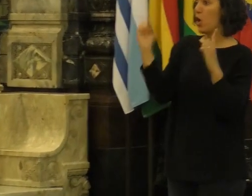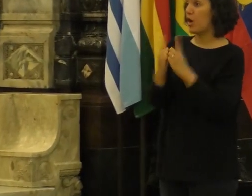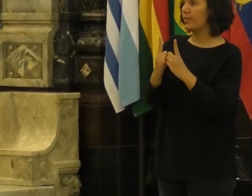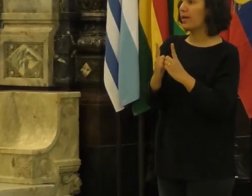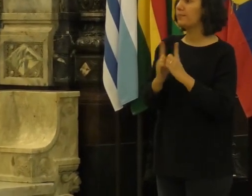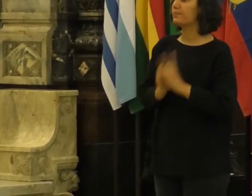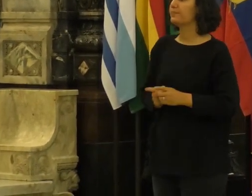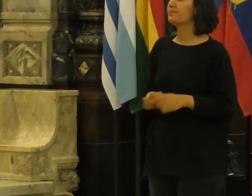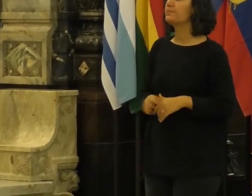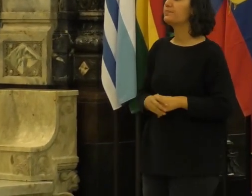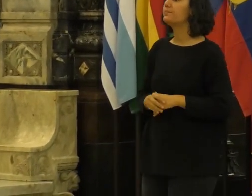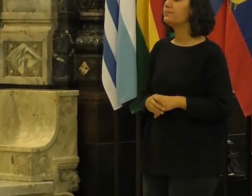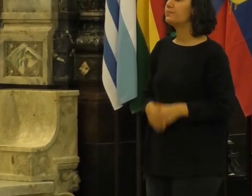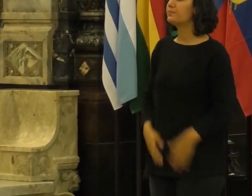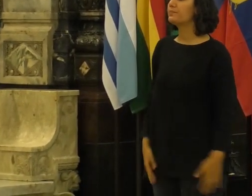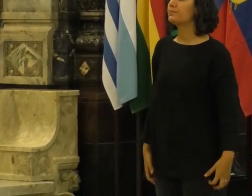Allí, ahí voy.